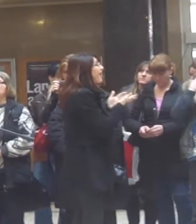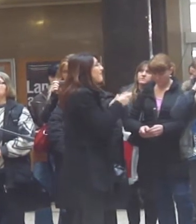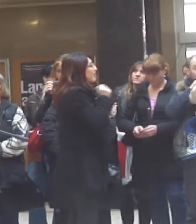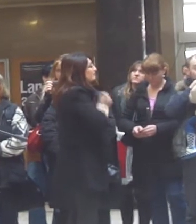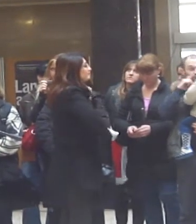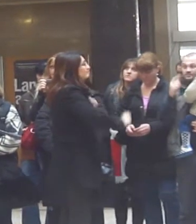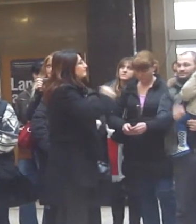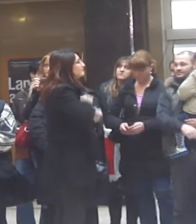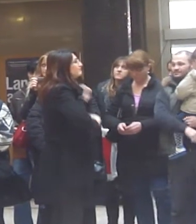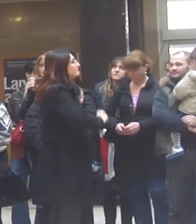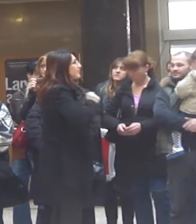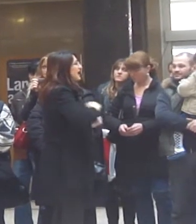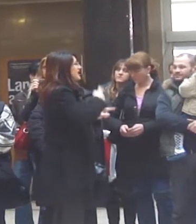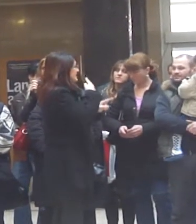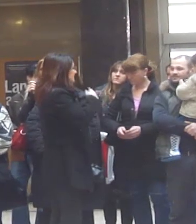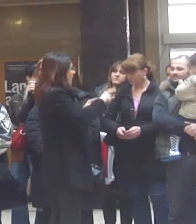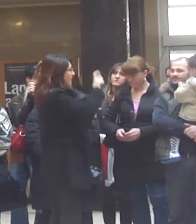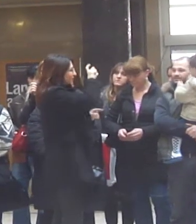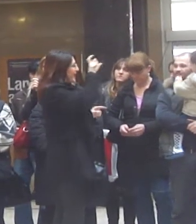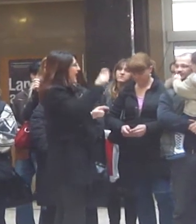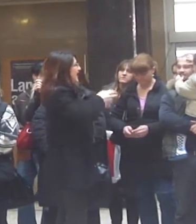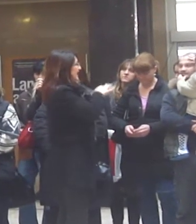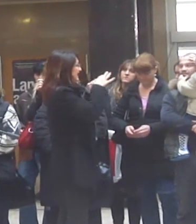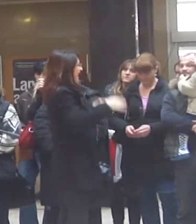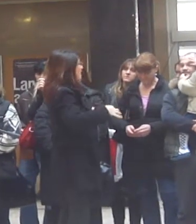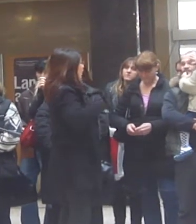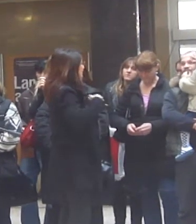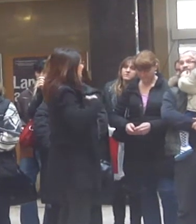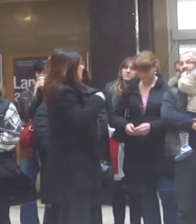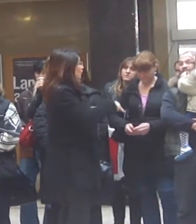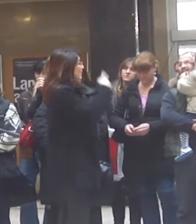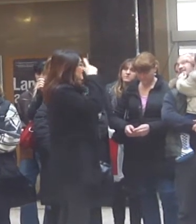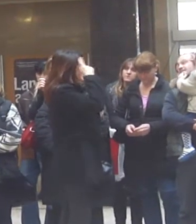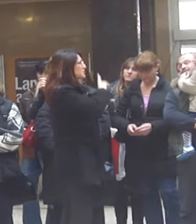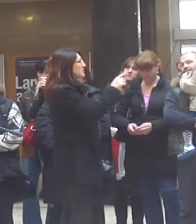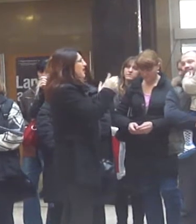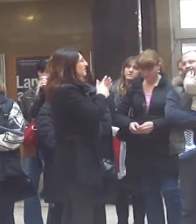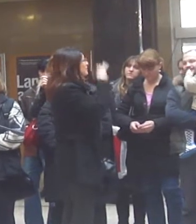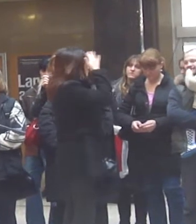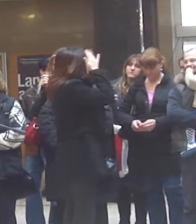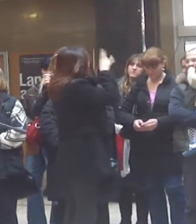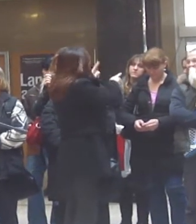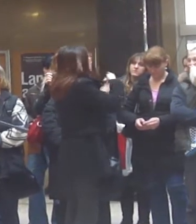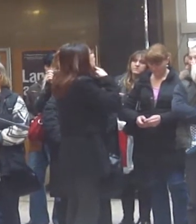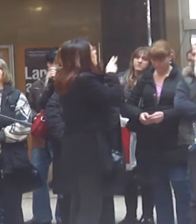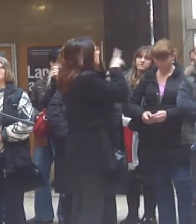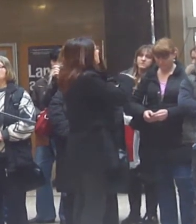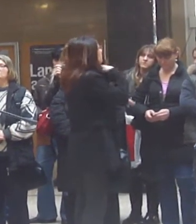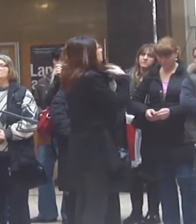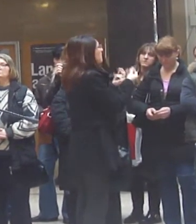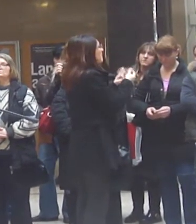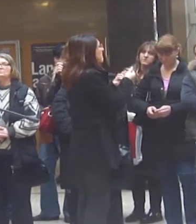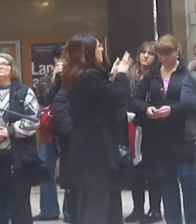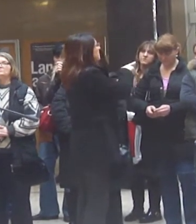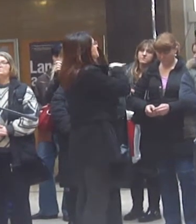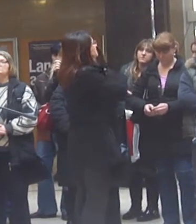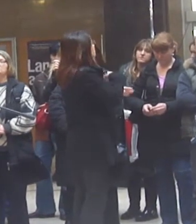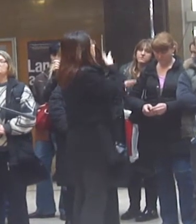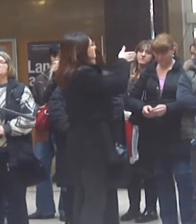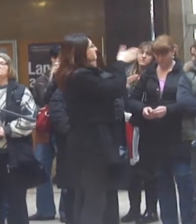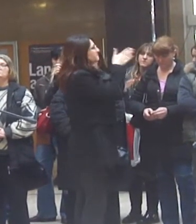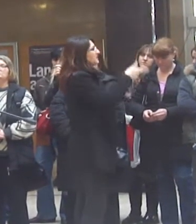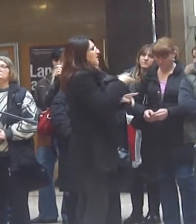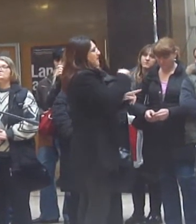I zato je ustanovio javno zdravlje. Znači, nije briga za one koji imaju, oni se snađu, oni imaju, oni se liječe tamo gdje